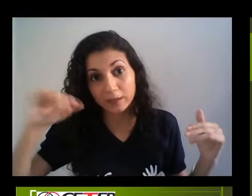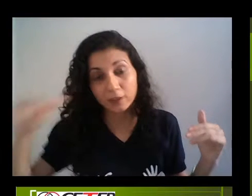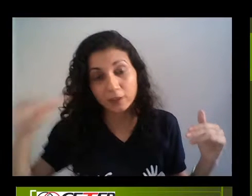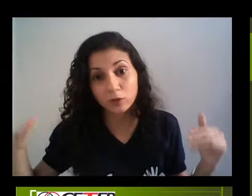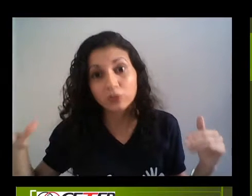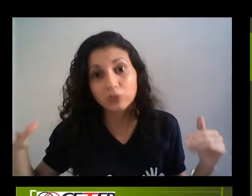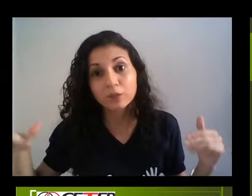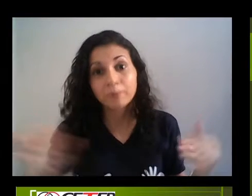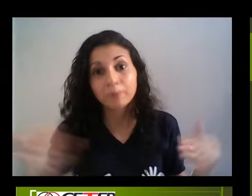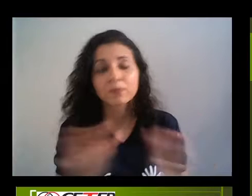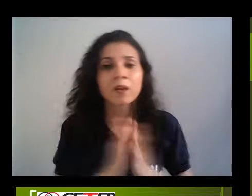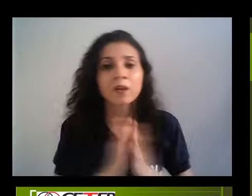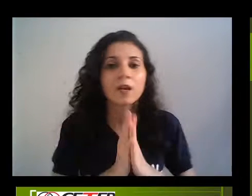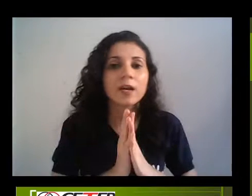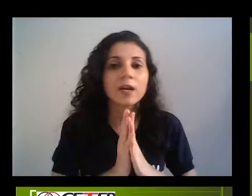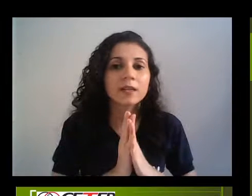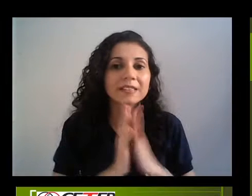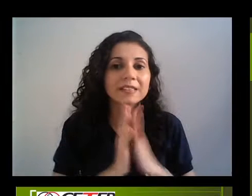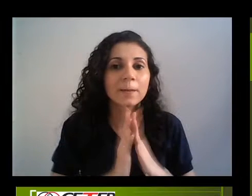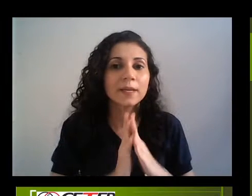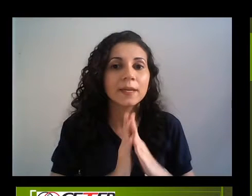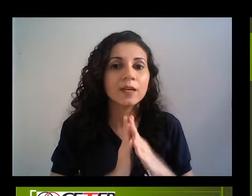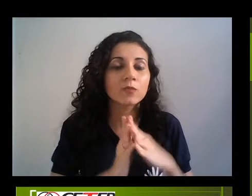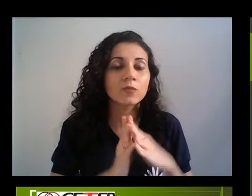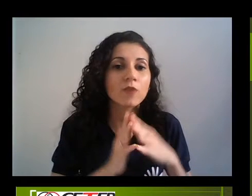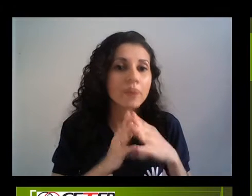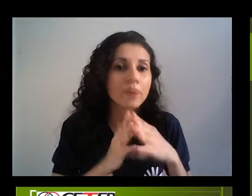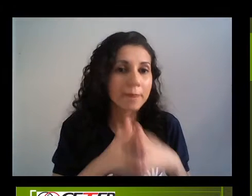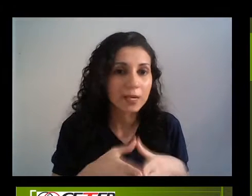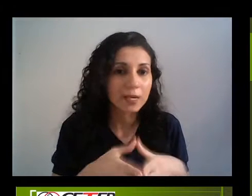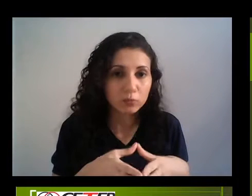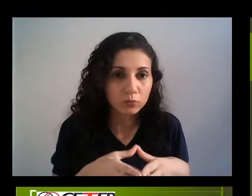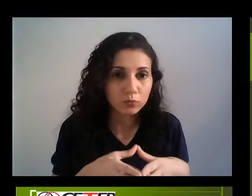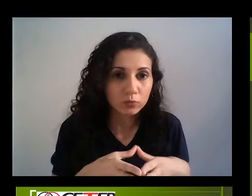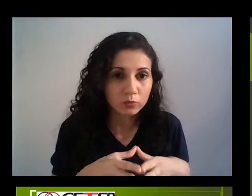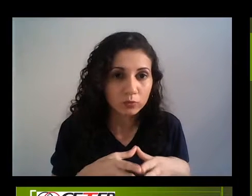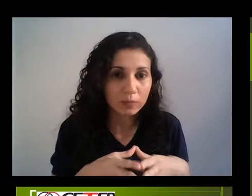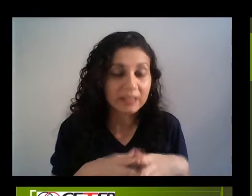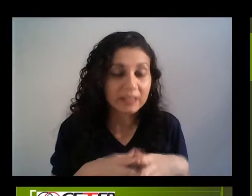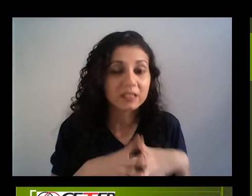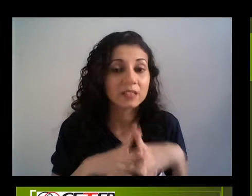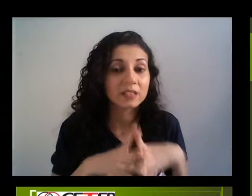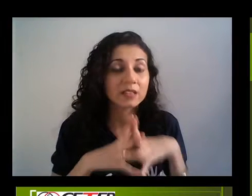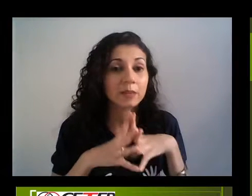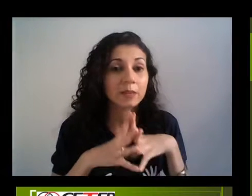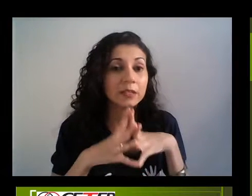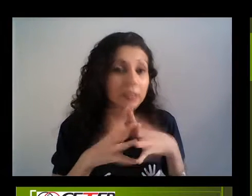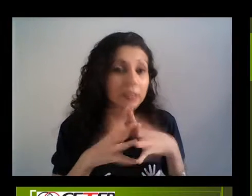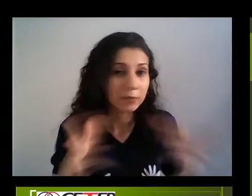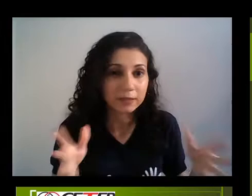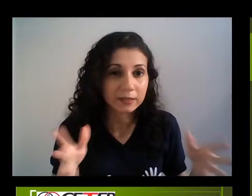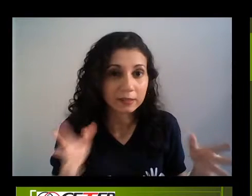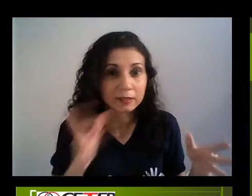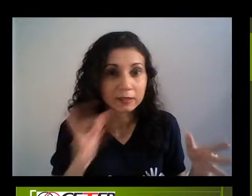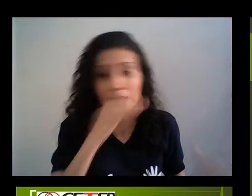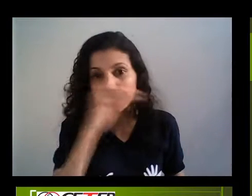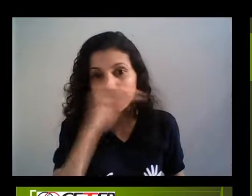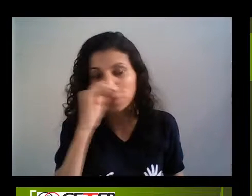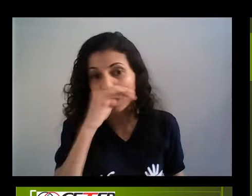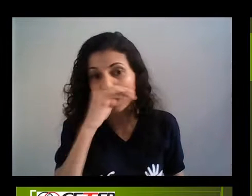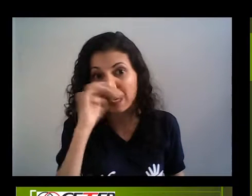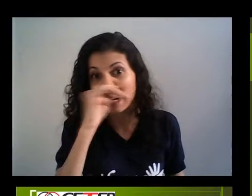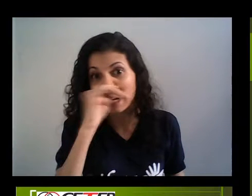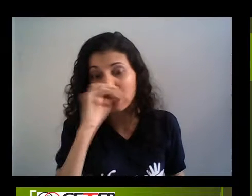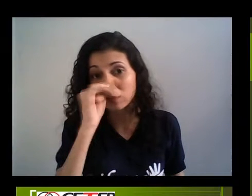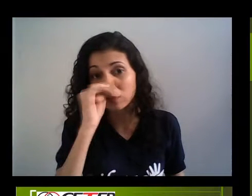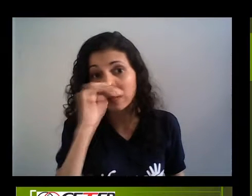faz a datilologia. Saber o alfabeto não quer dizer que você sabe libras, certo?